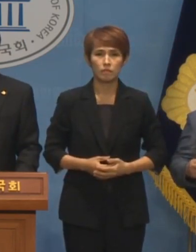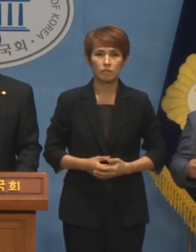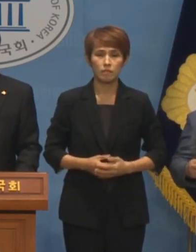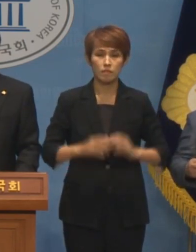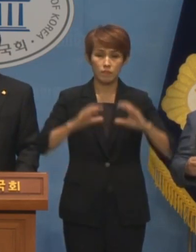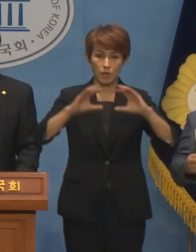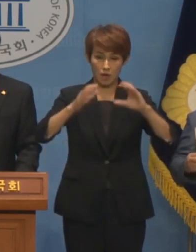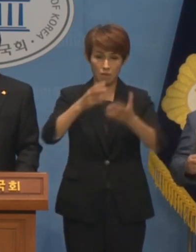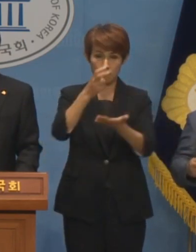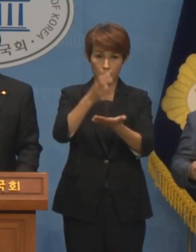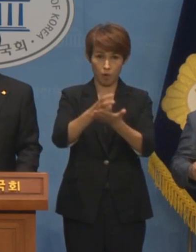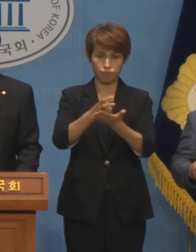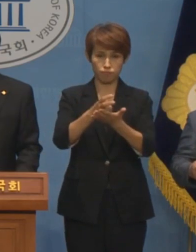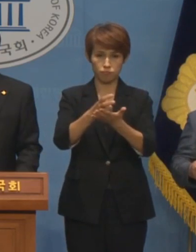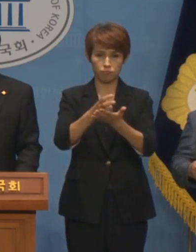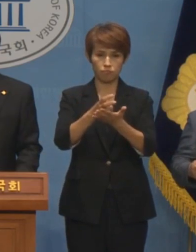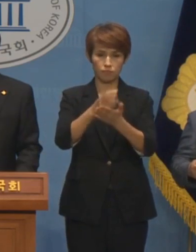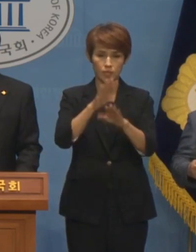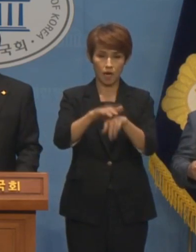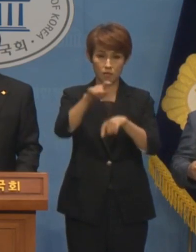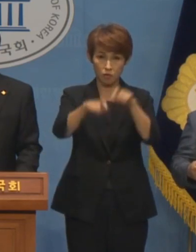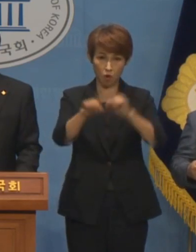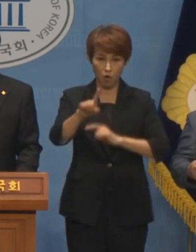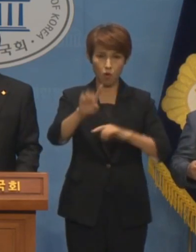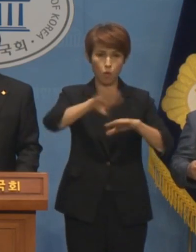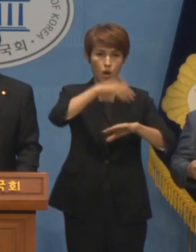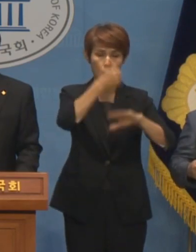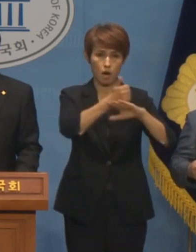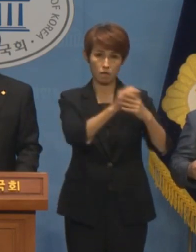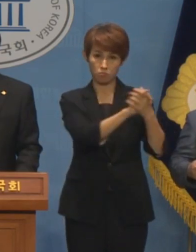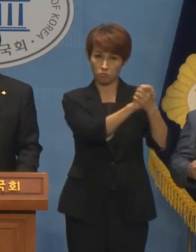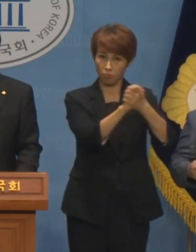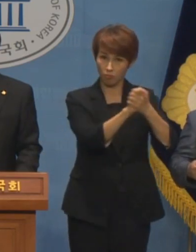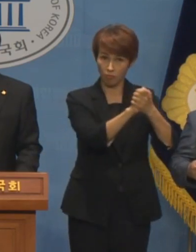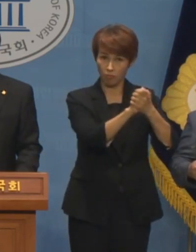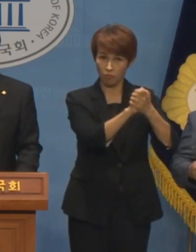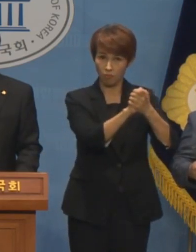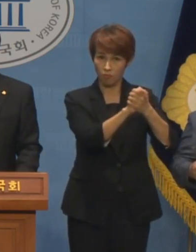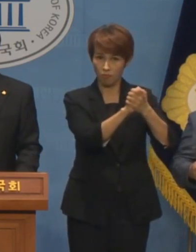때 국왕과 가까운 사람이라고 해서 그 법의 적용이